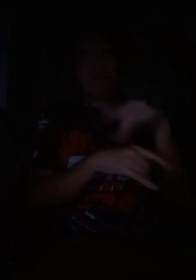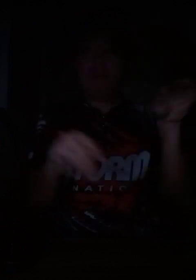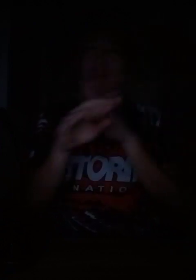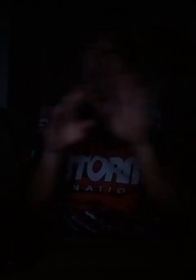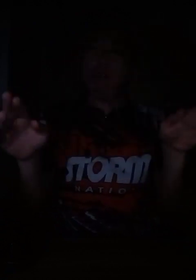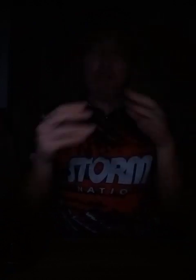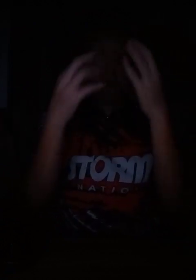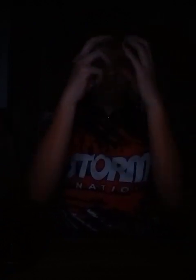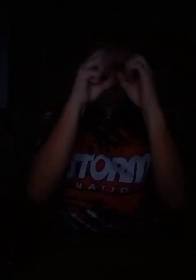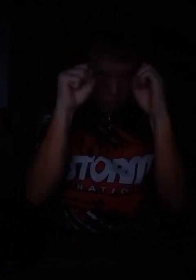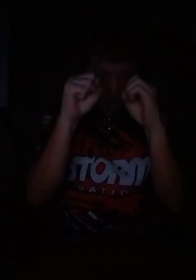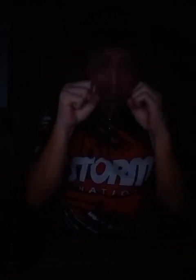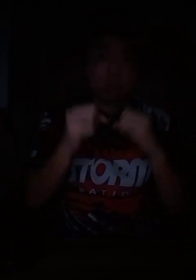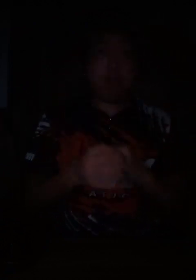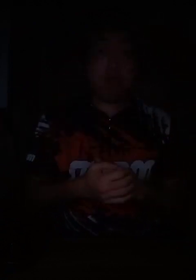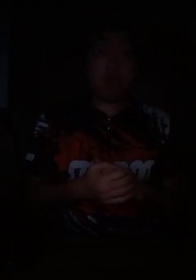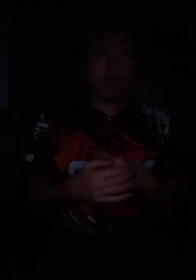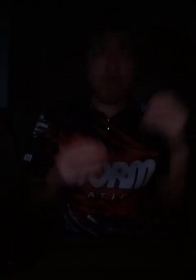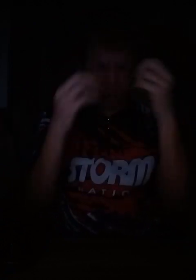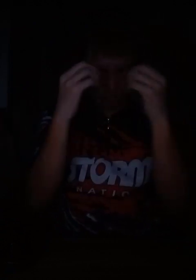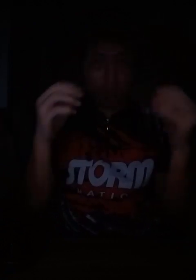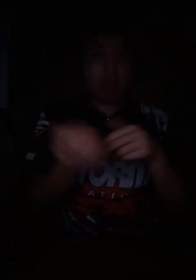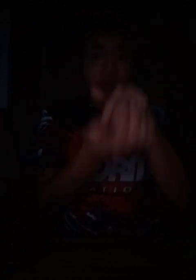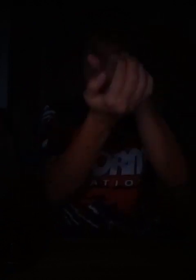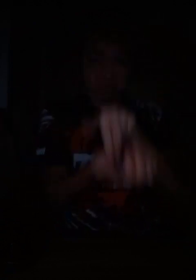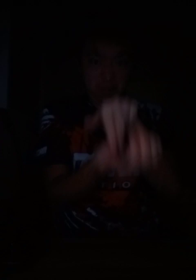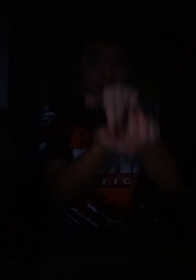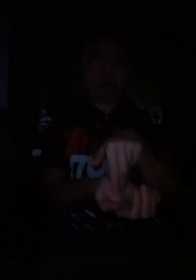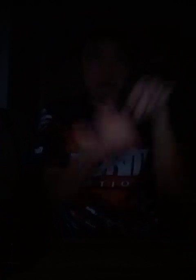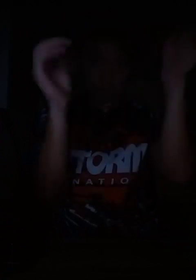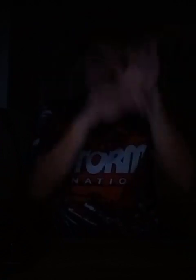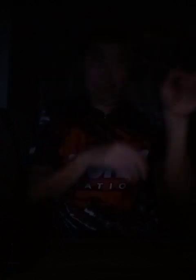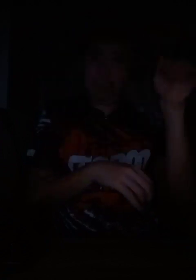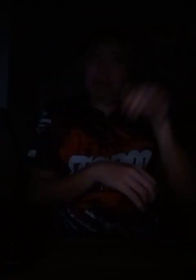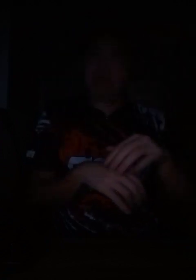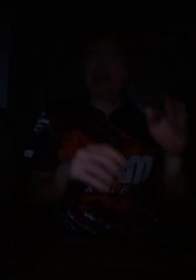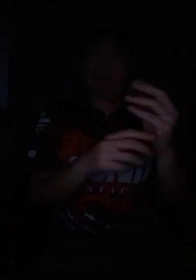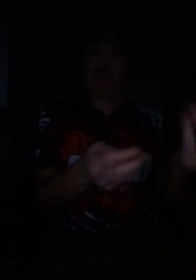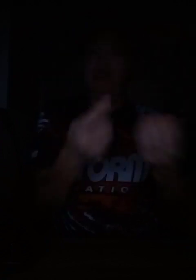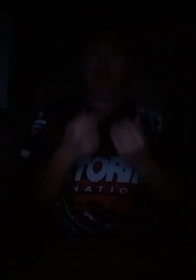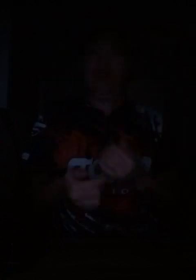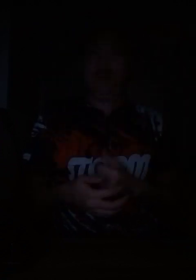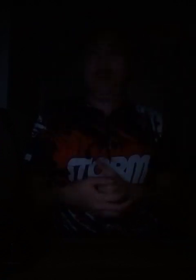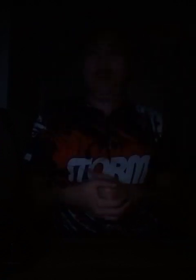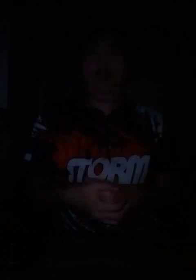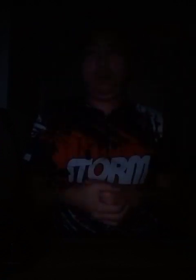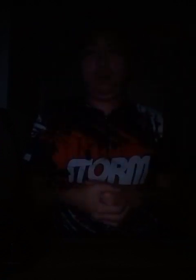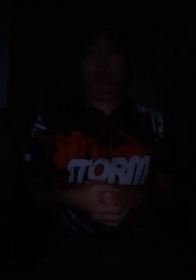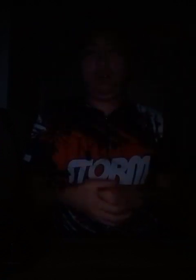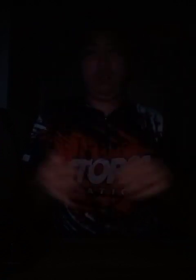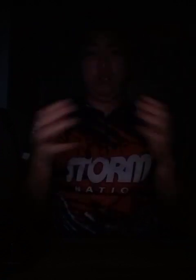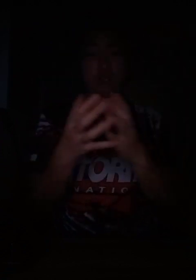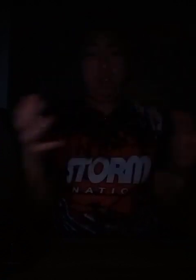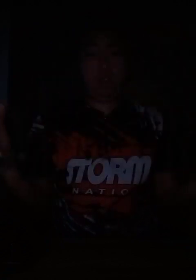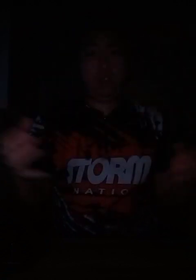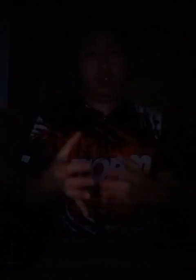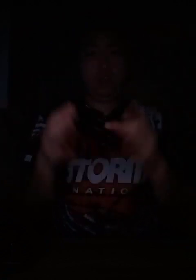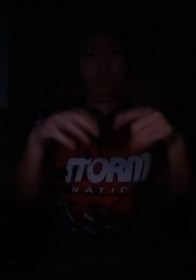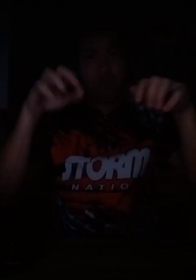가구가 정전됐으며 정전으로 엘리베이터에 갇힌 시민 7명이 구조됐습니다. 행정안전부는 호우 예비특보에